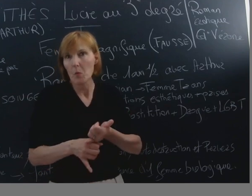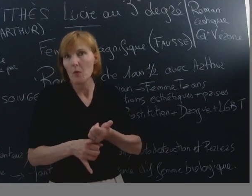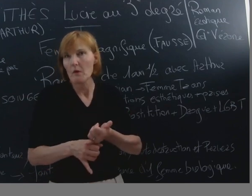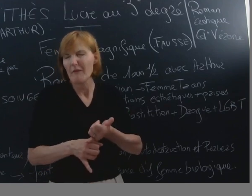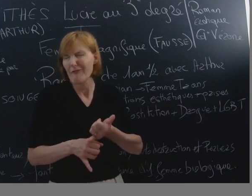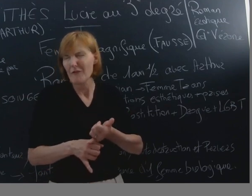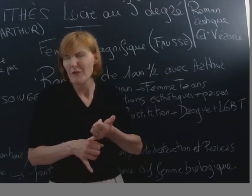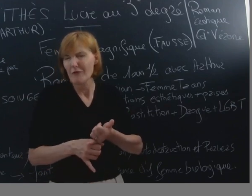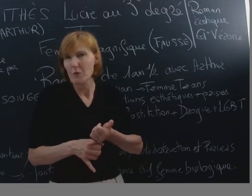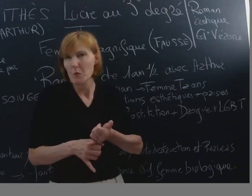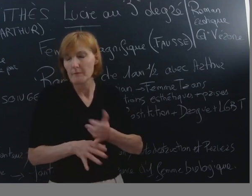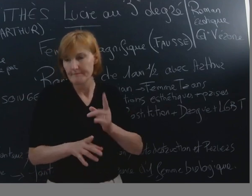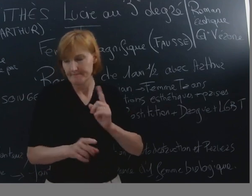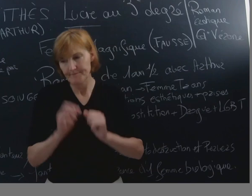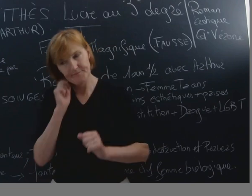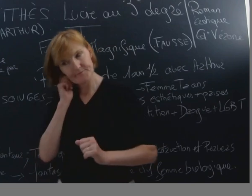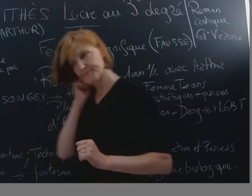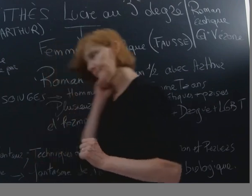fou